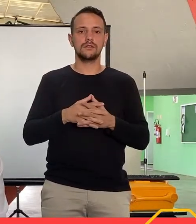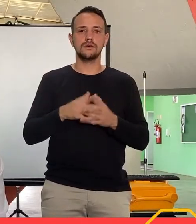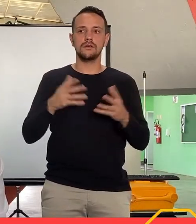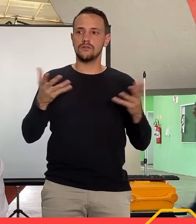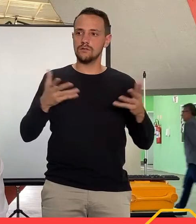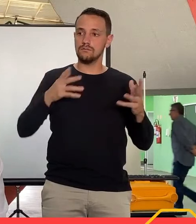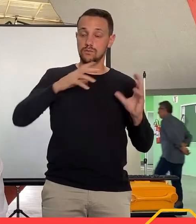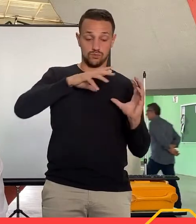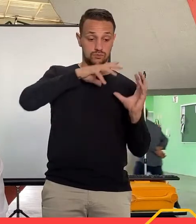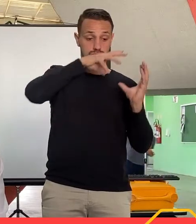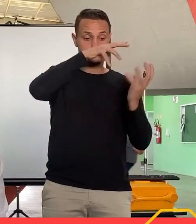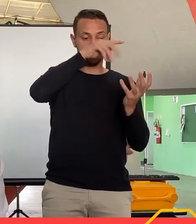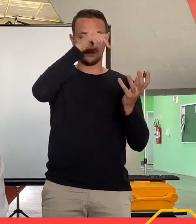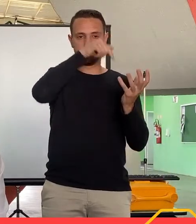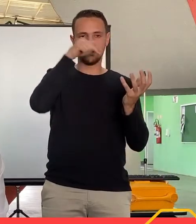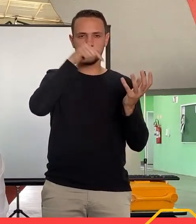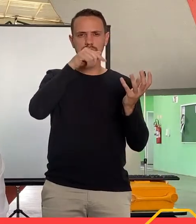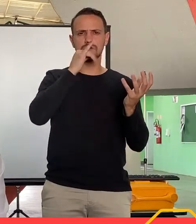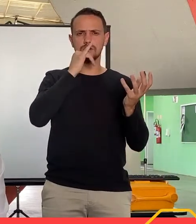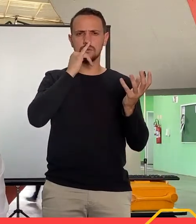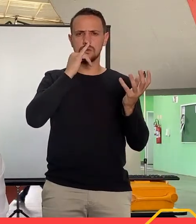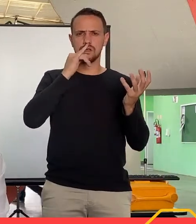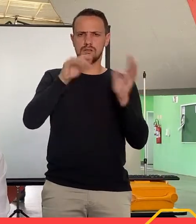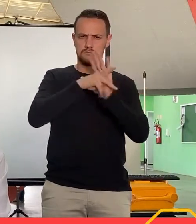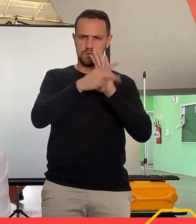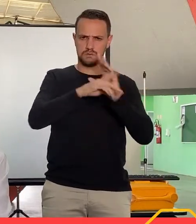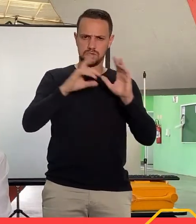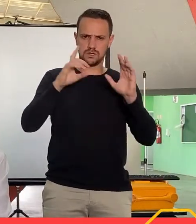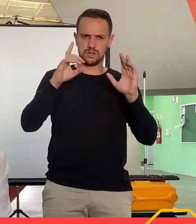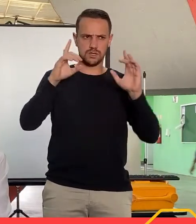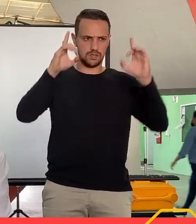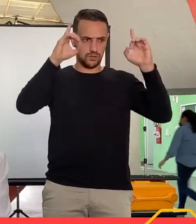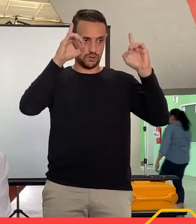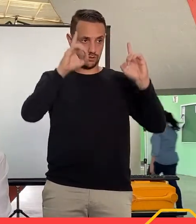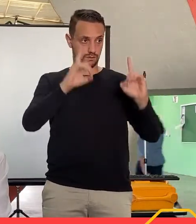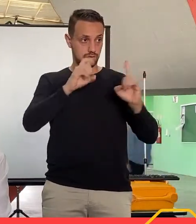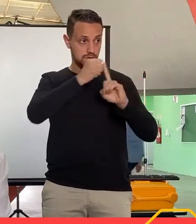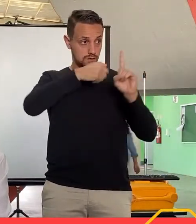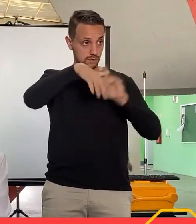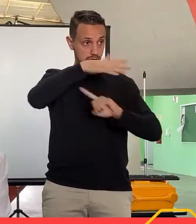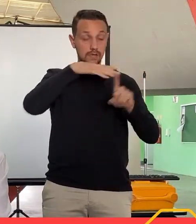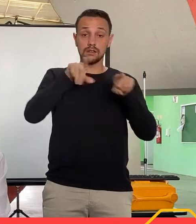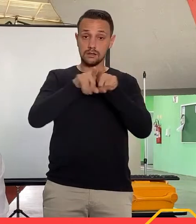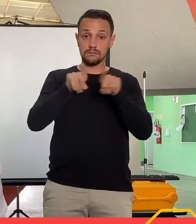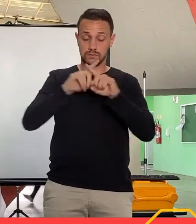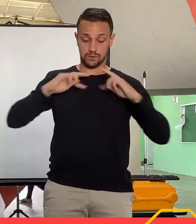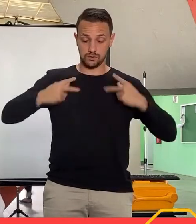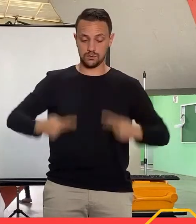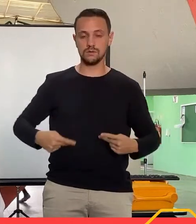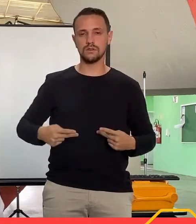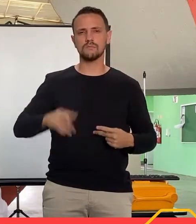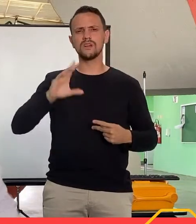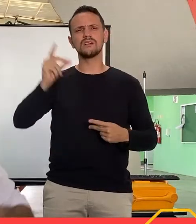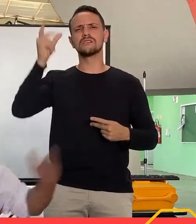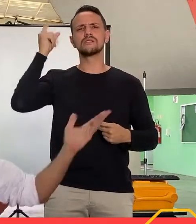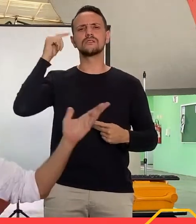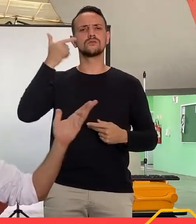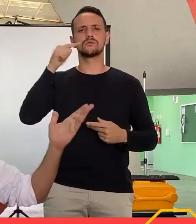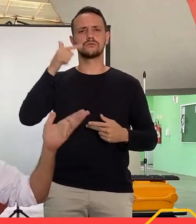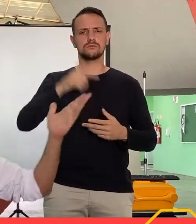Hoje, no mundo, você trata direitos sociais também como direitos humanos. E isso não